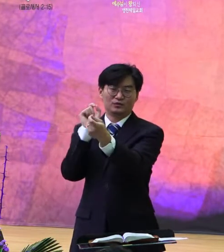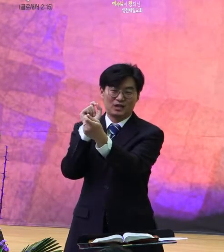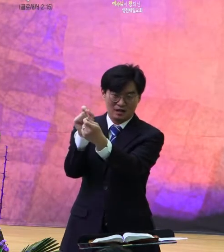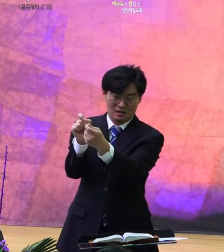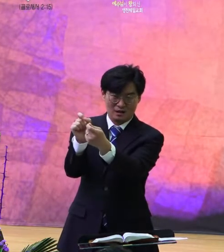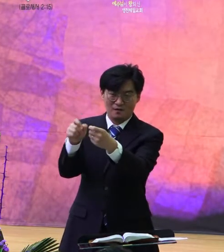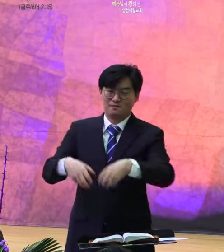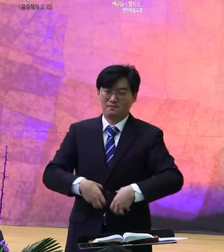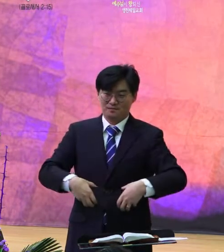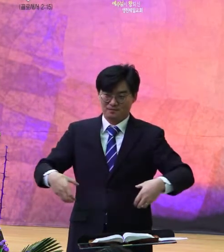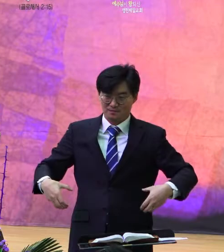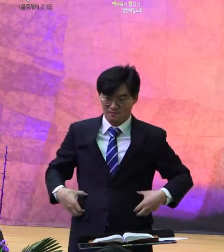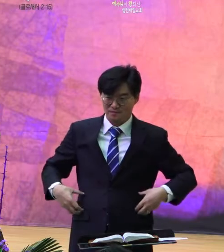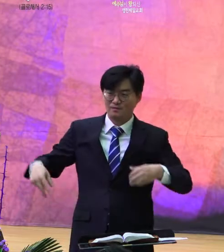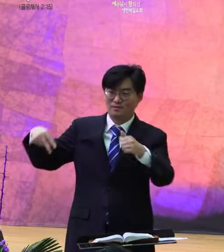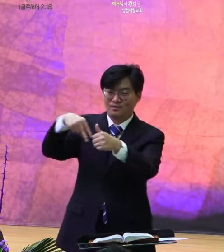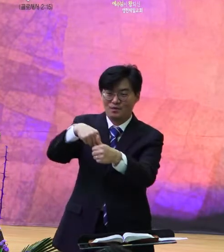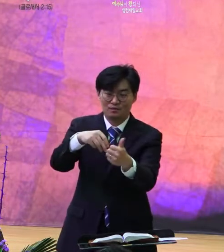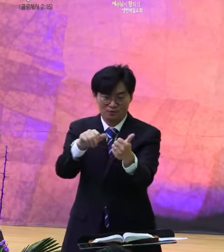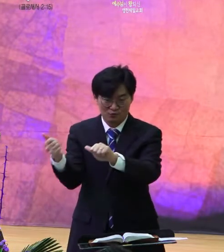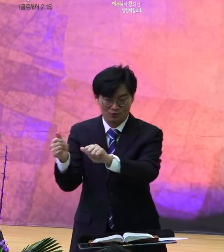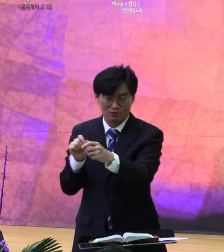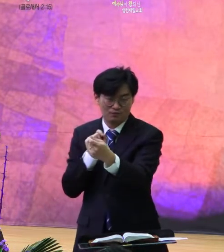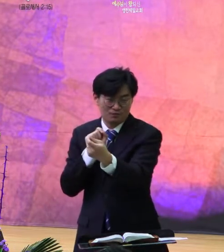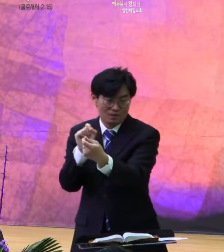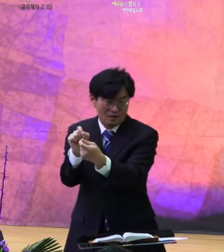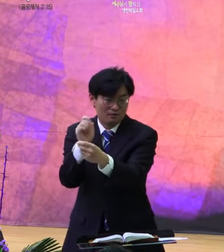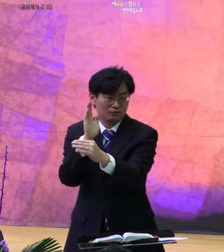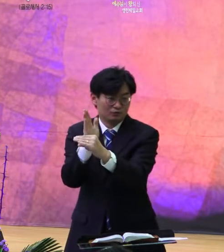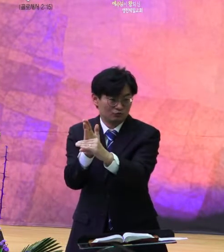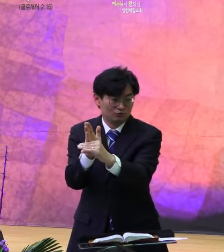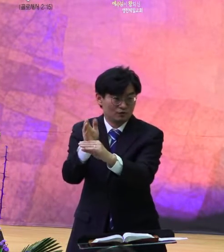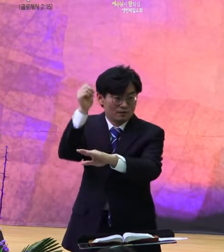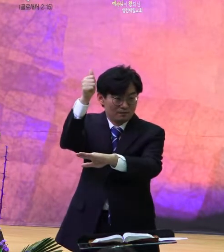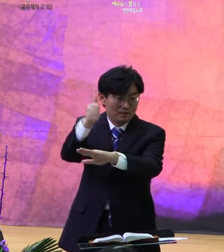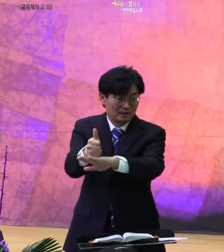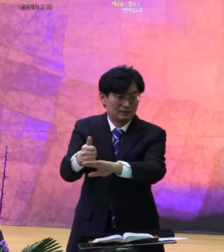걸음이었습니다. 그리고 그 걸음의 끝은 십자가였습니다.